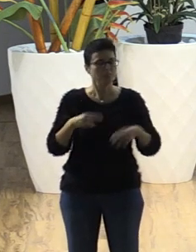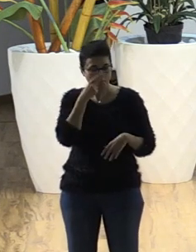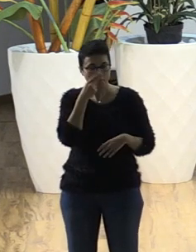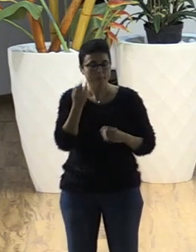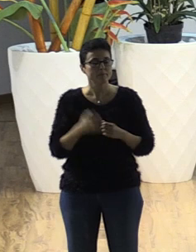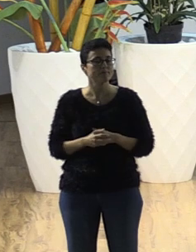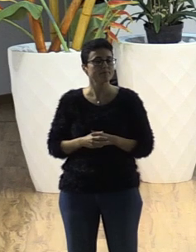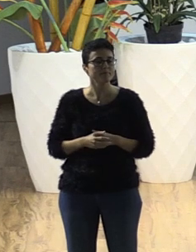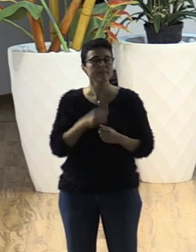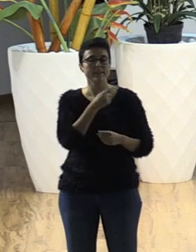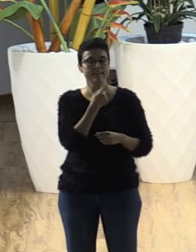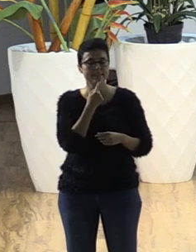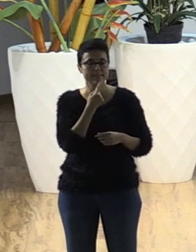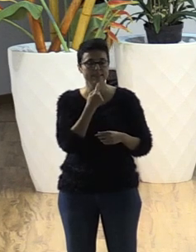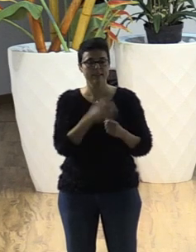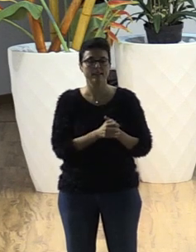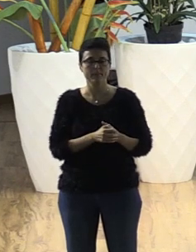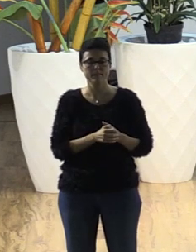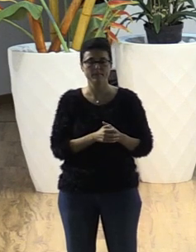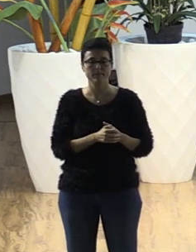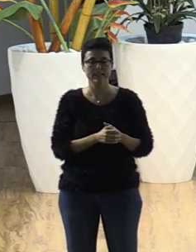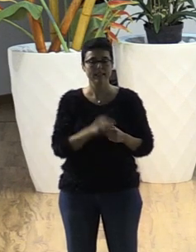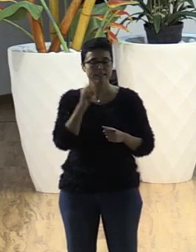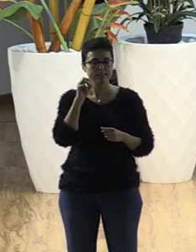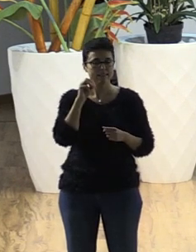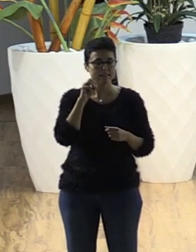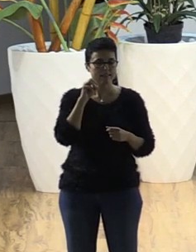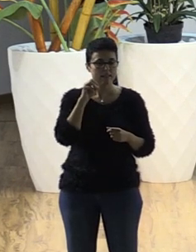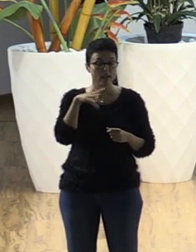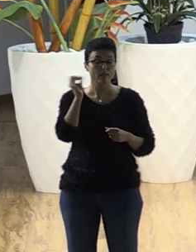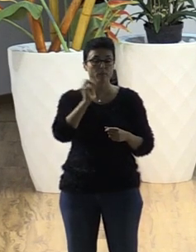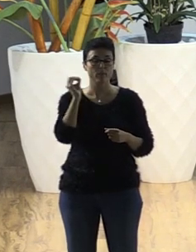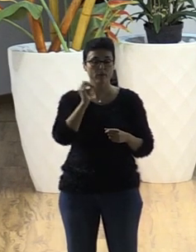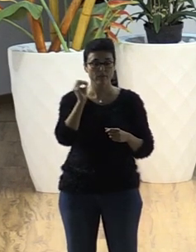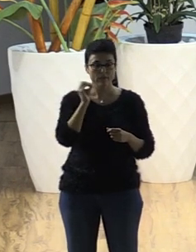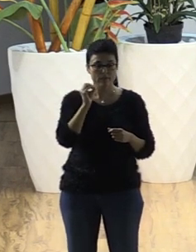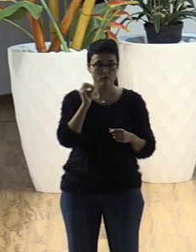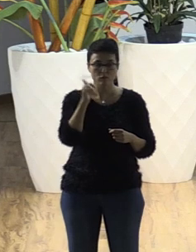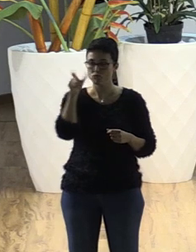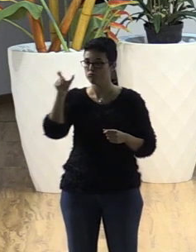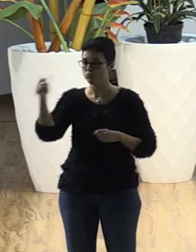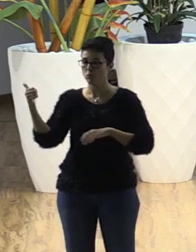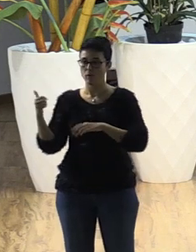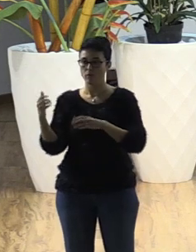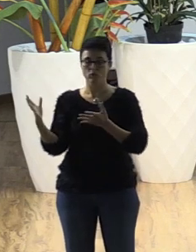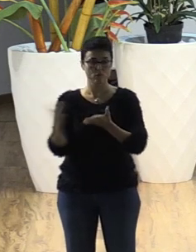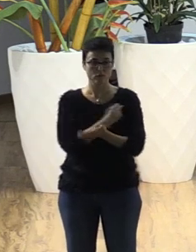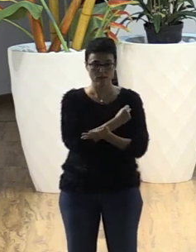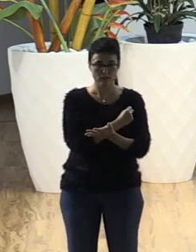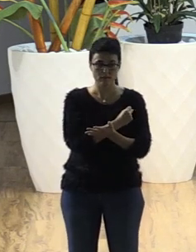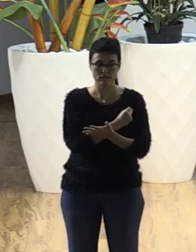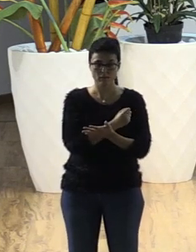interesante. Ella decía, en ese artículo decía que el 13% del total de la población del Estado español son